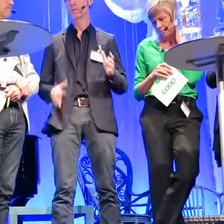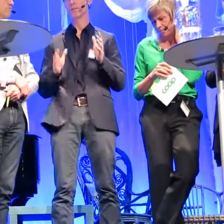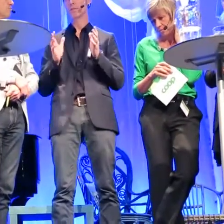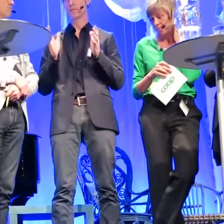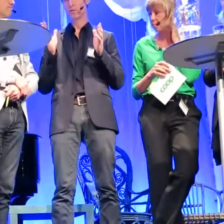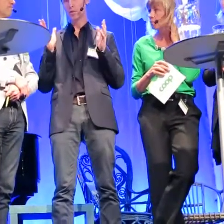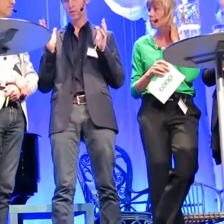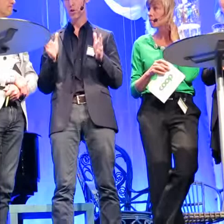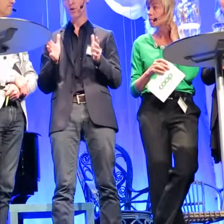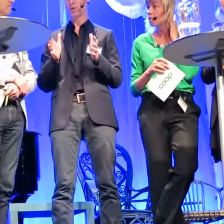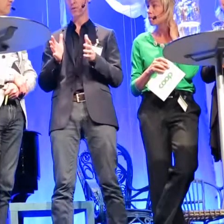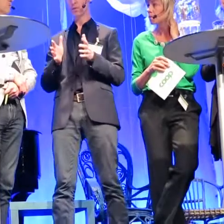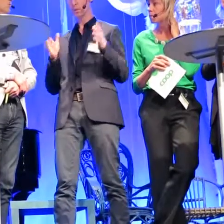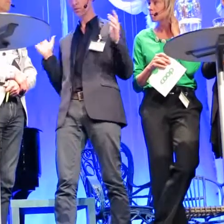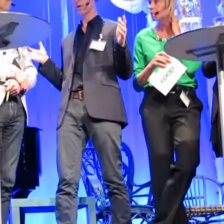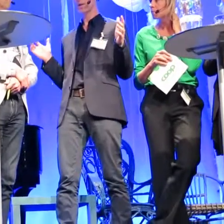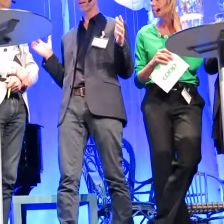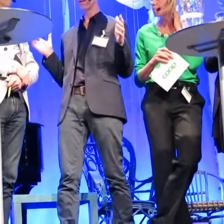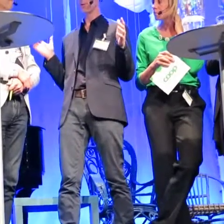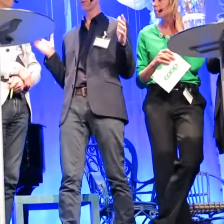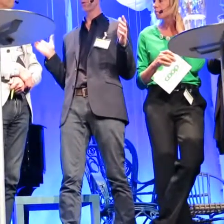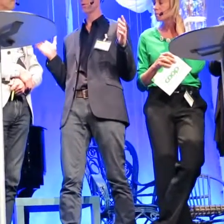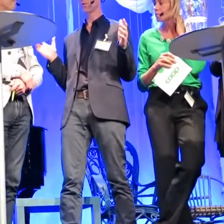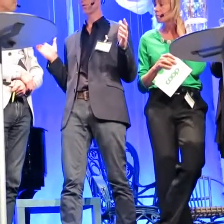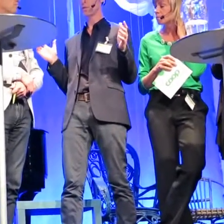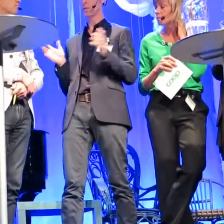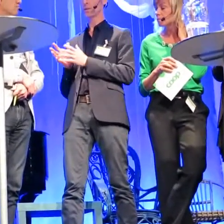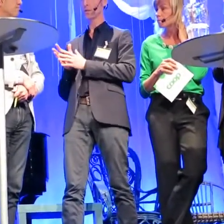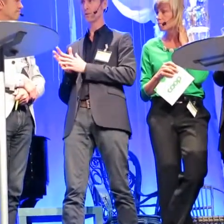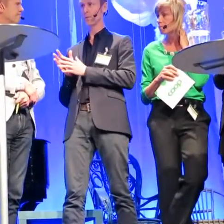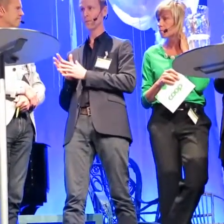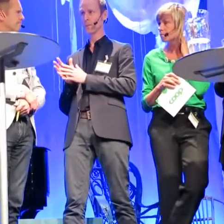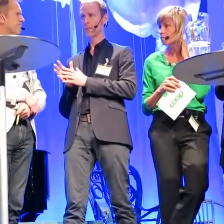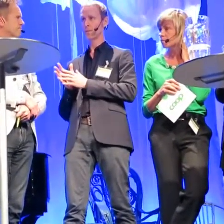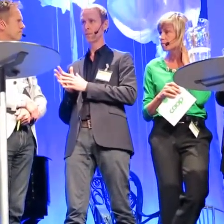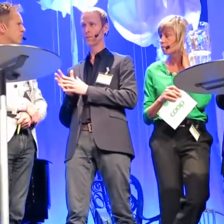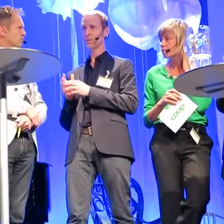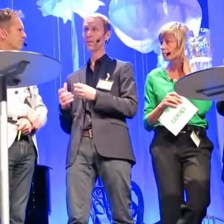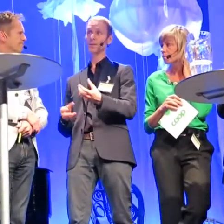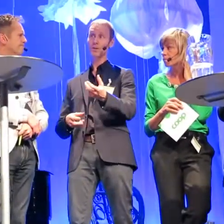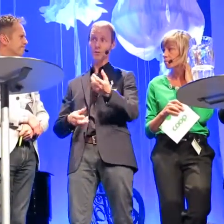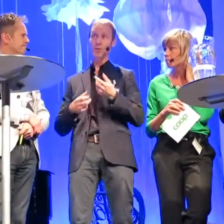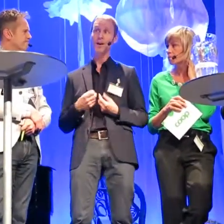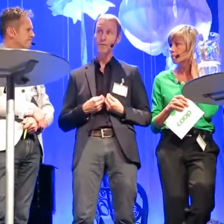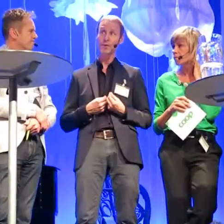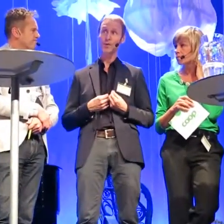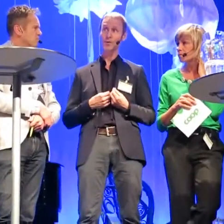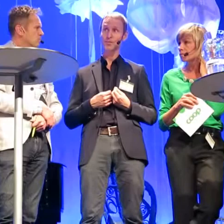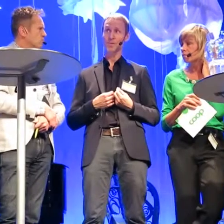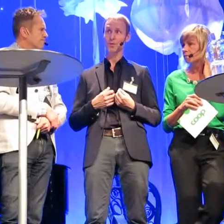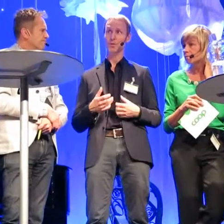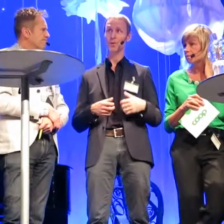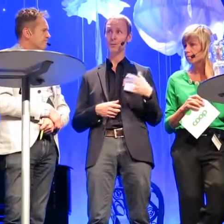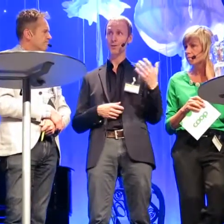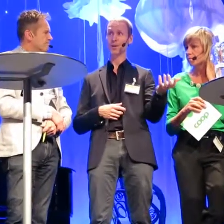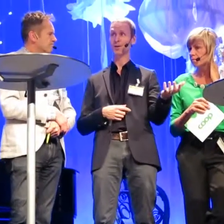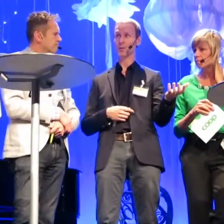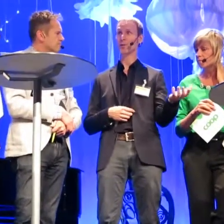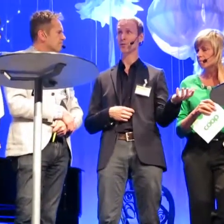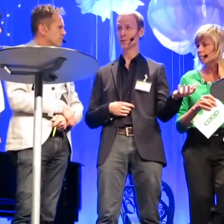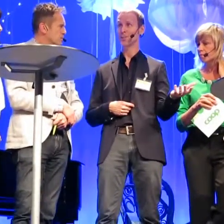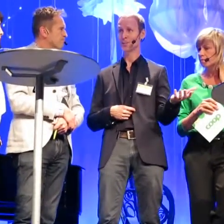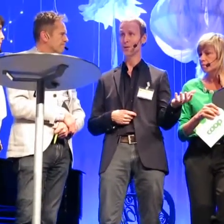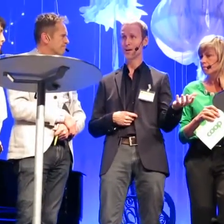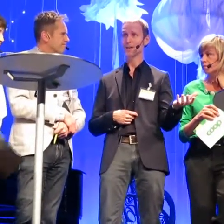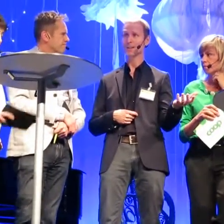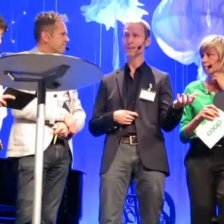För att vi saknar ju den stora marknaden för återvunnet material idag. Och det materialet som vi använder då, när vi tar fram våra